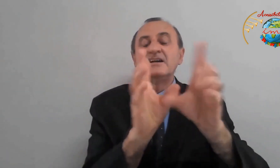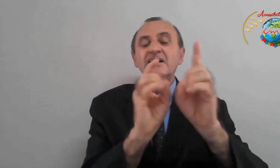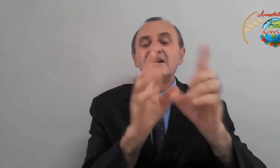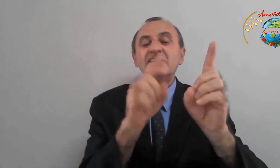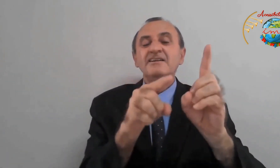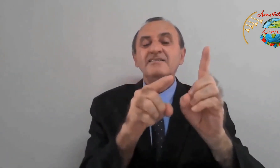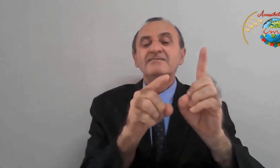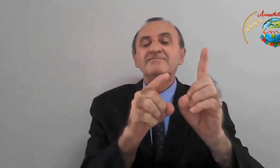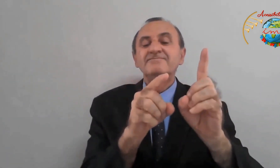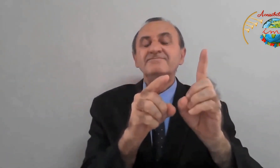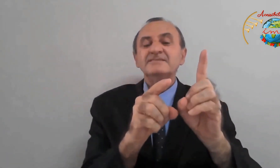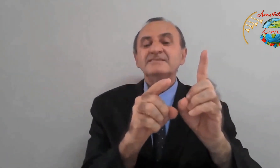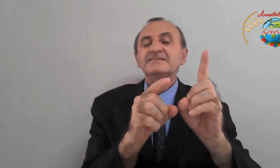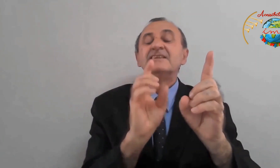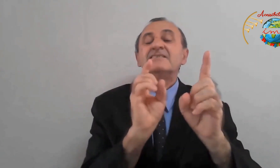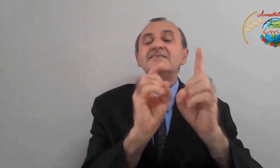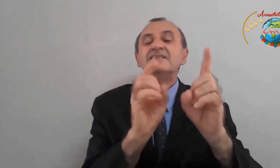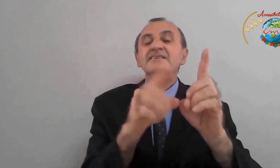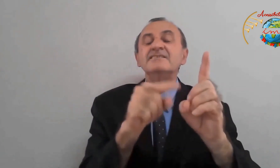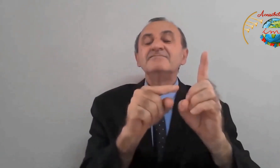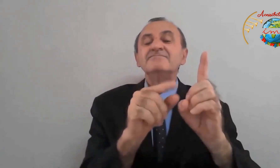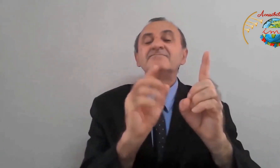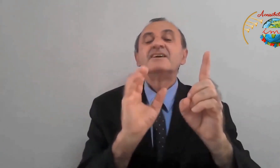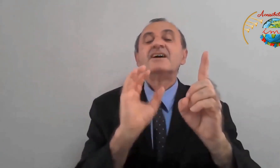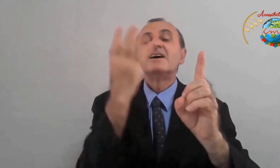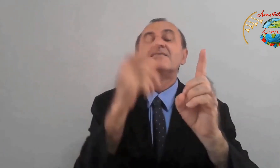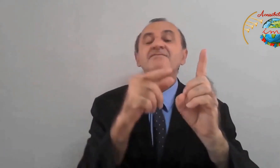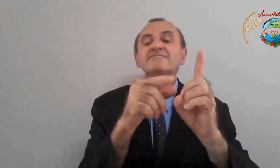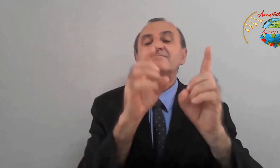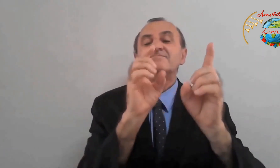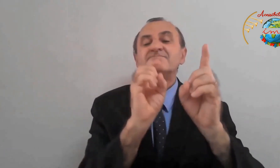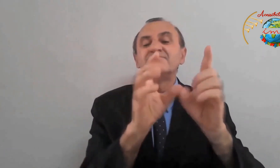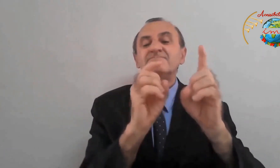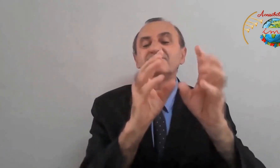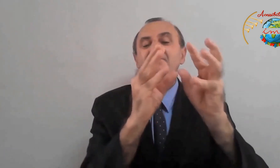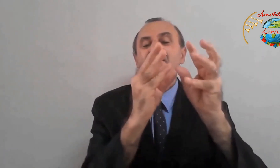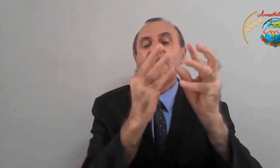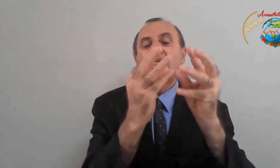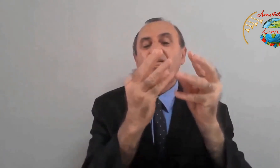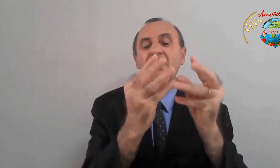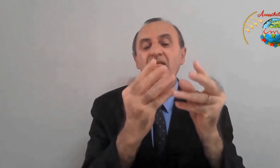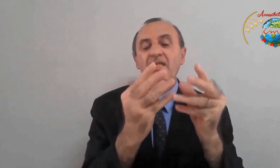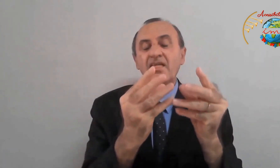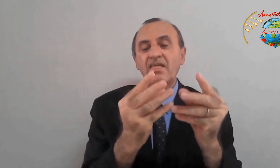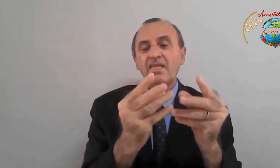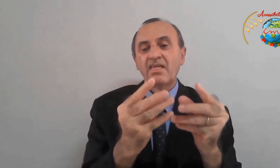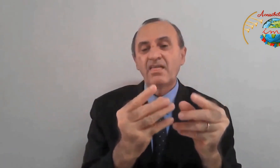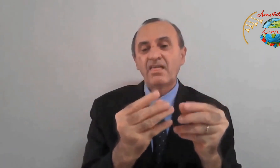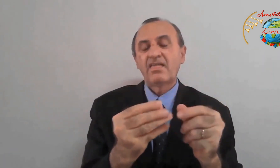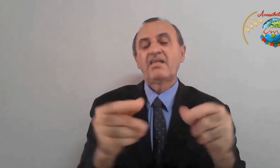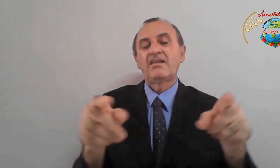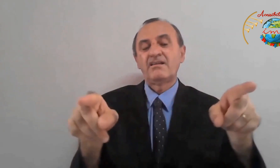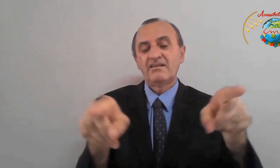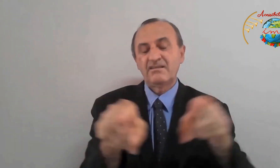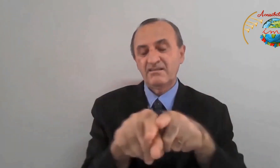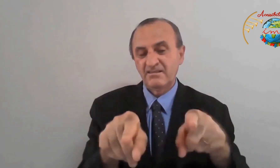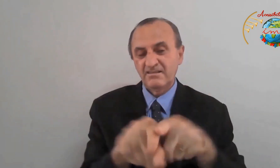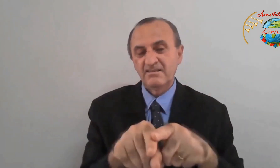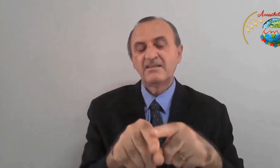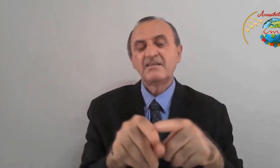Então, as doutrinas, o que aconteceram com as doutrinas? As doutrinas também foram se